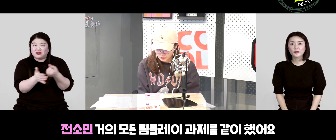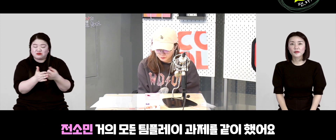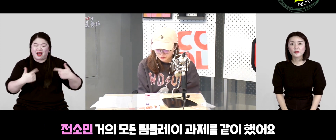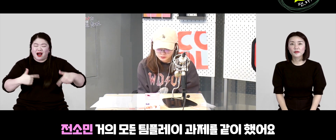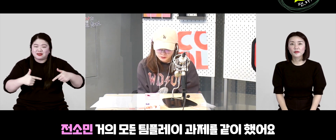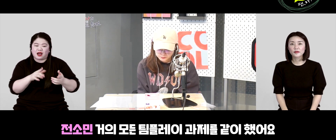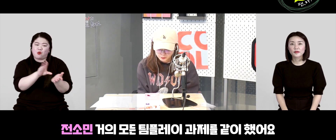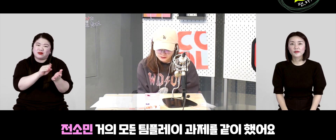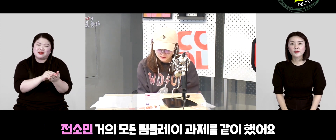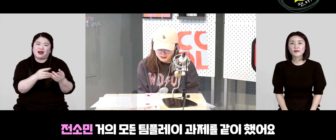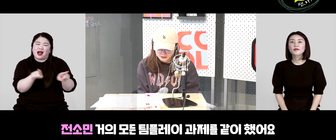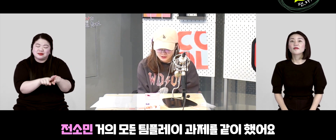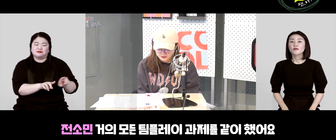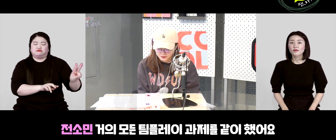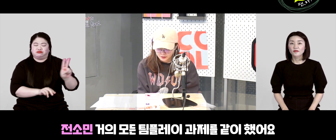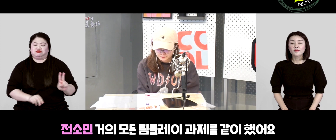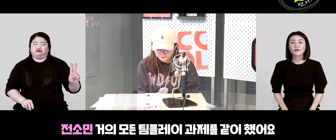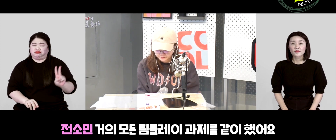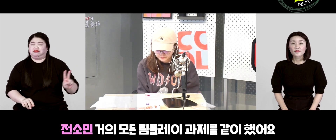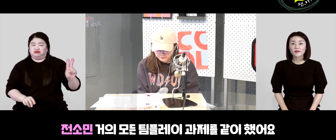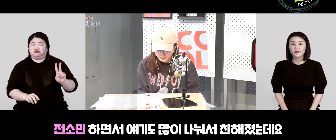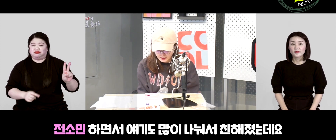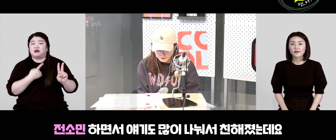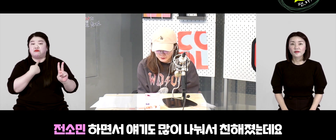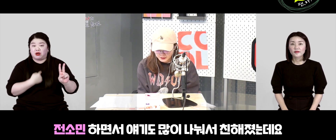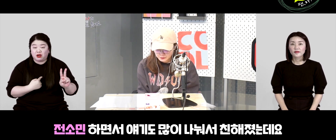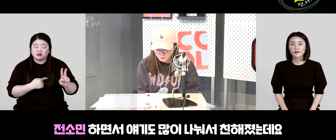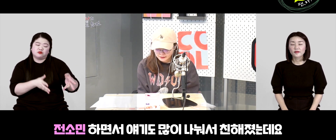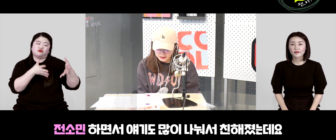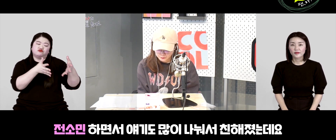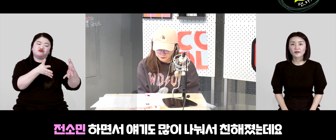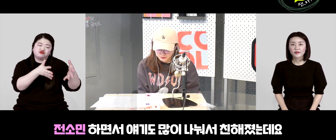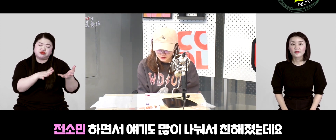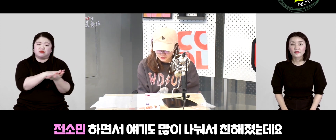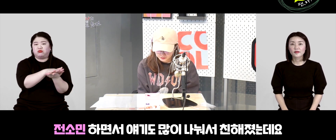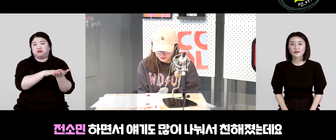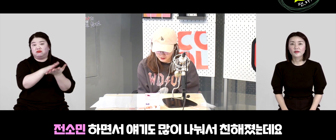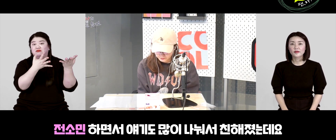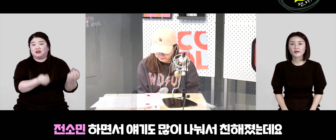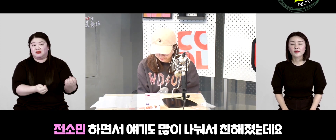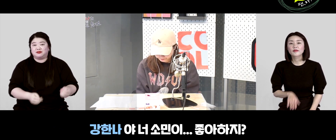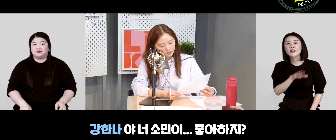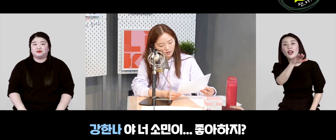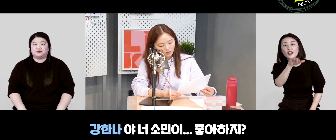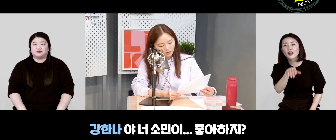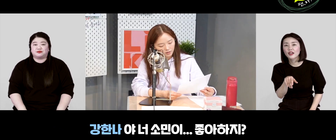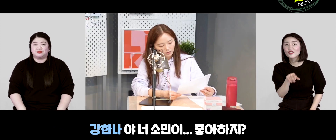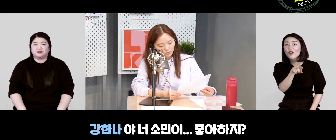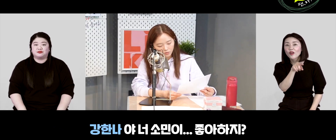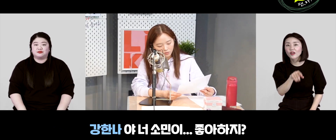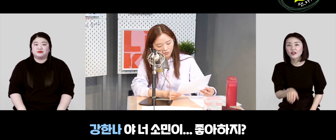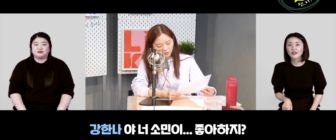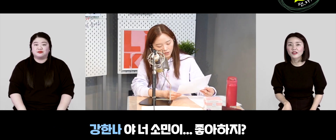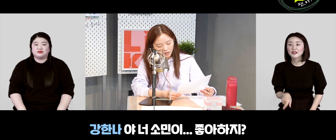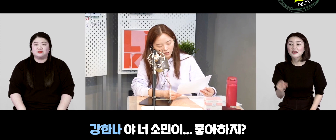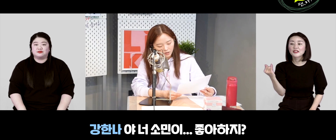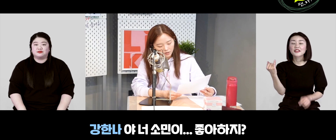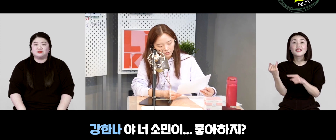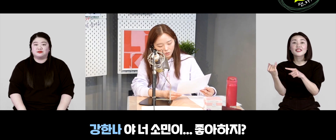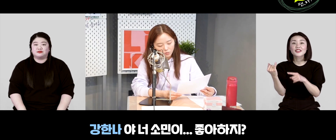때는 거의 모든 팀플 과제를 같이 했어요. 하면서 얘기도 많이 나눠서 친해졌는데요. 야,